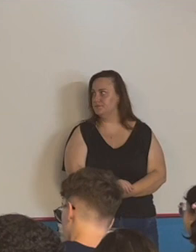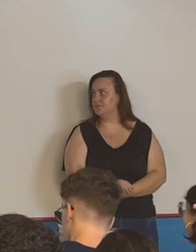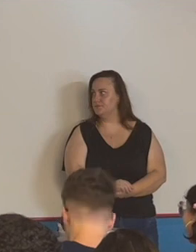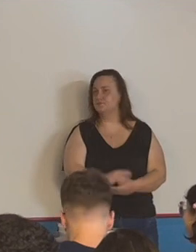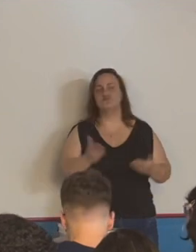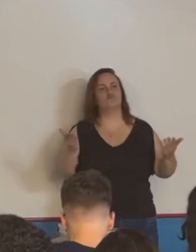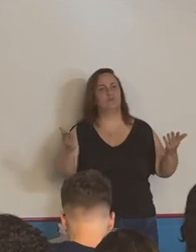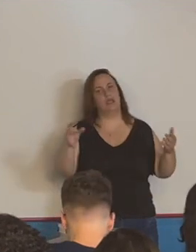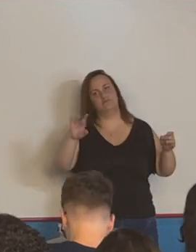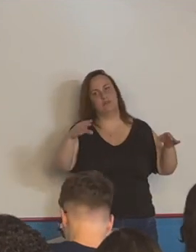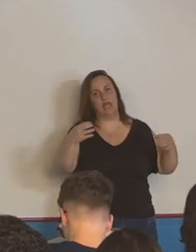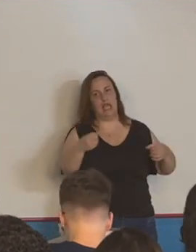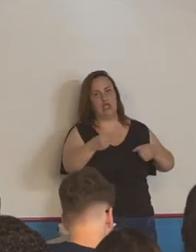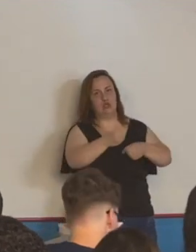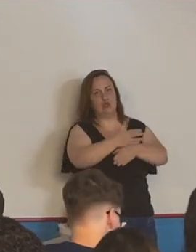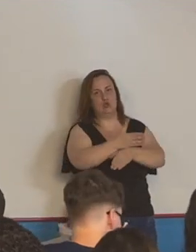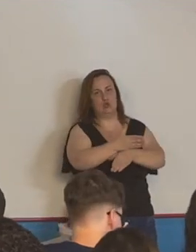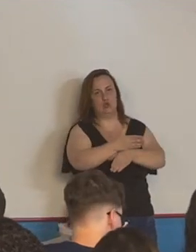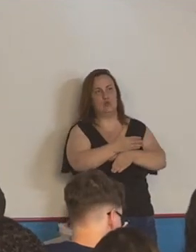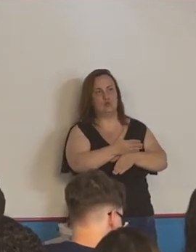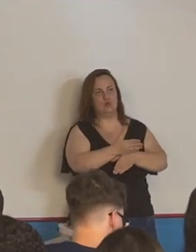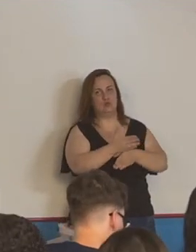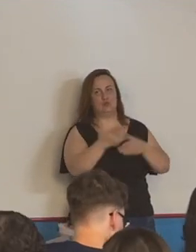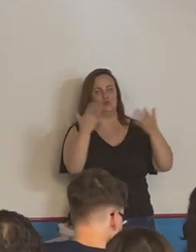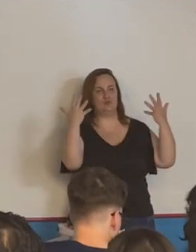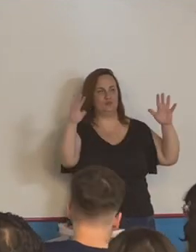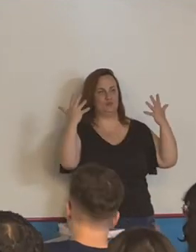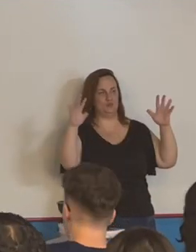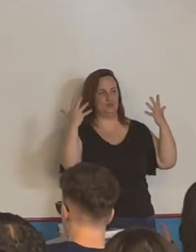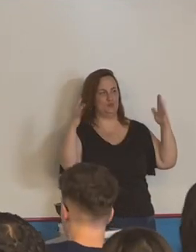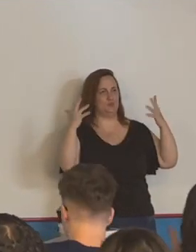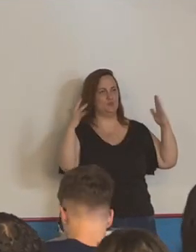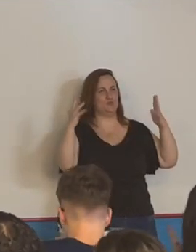É, então é isso, pessoal. É isso.